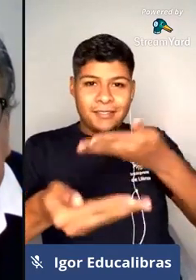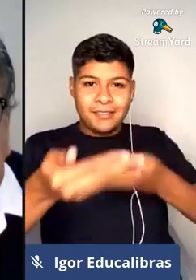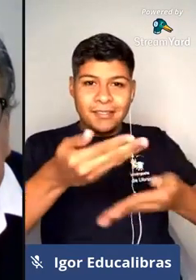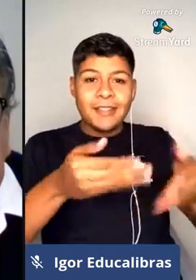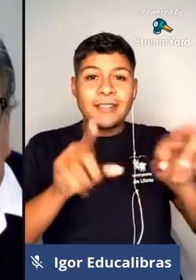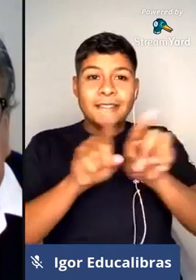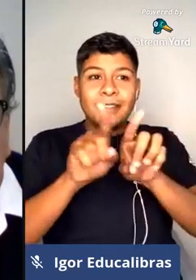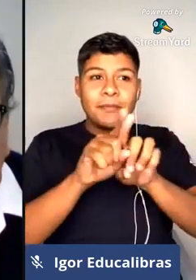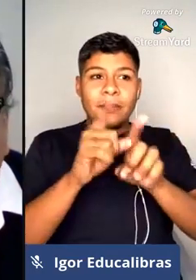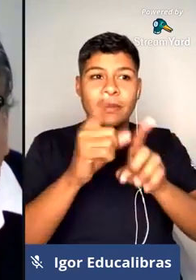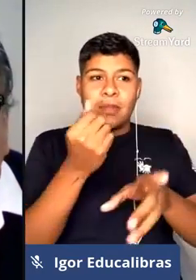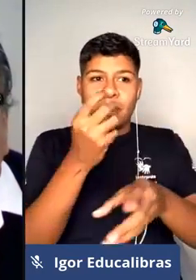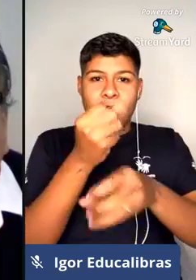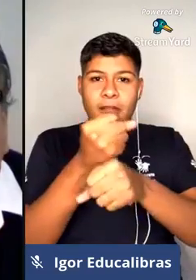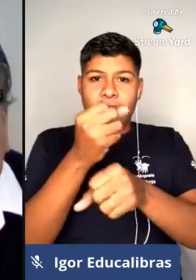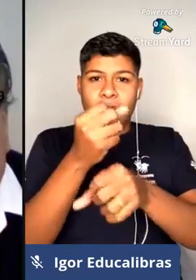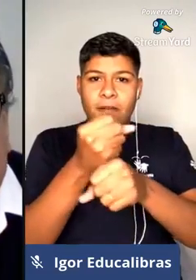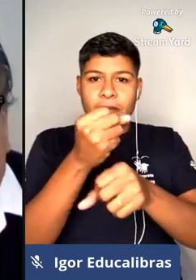econômico social.